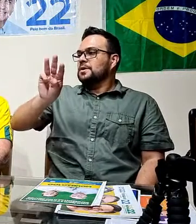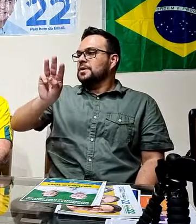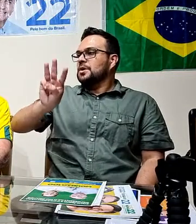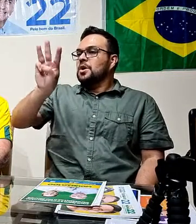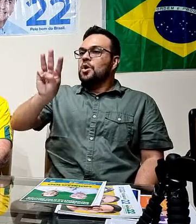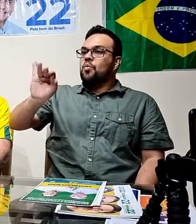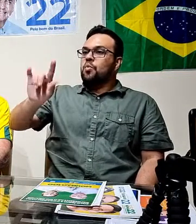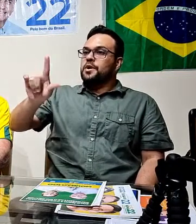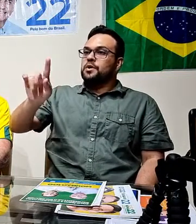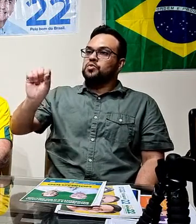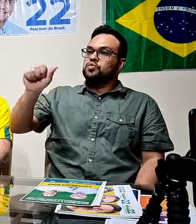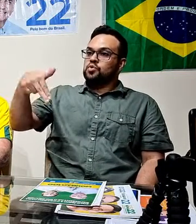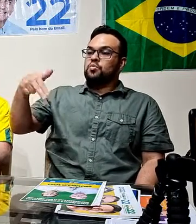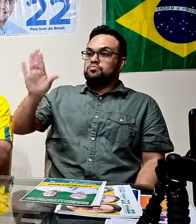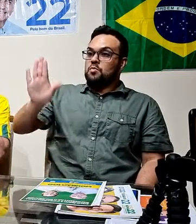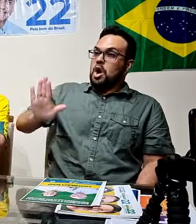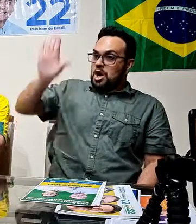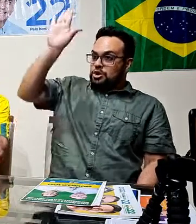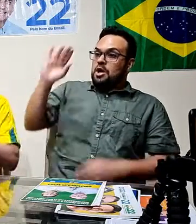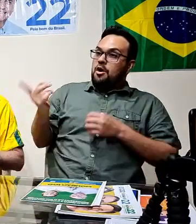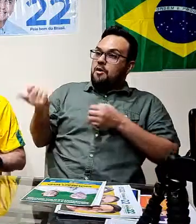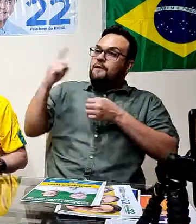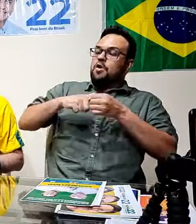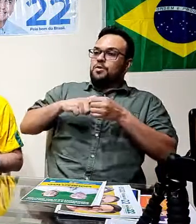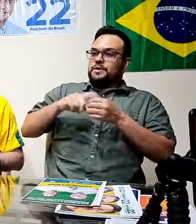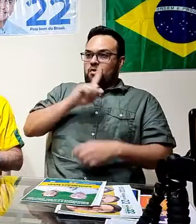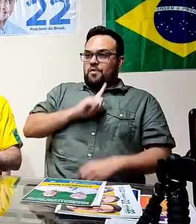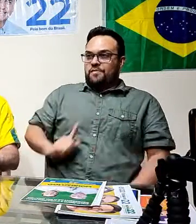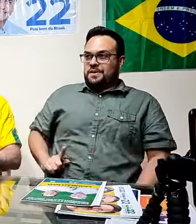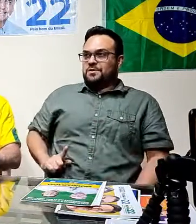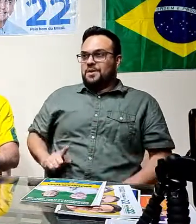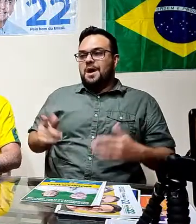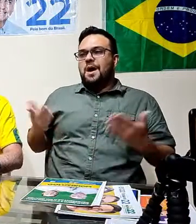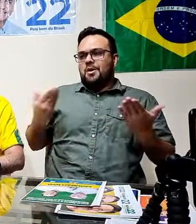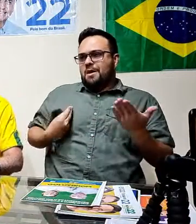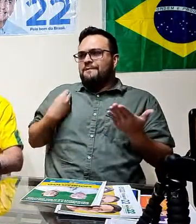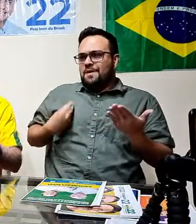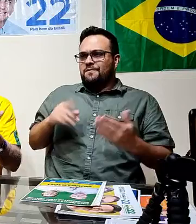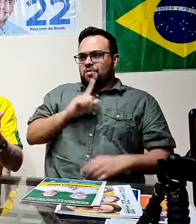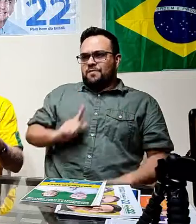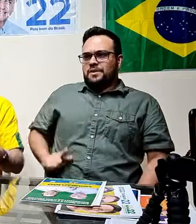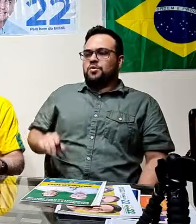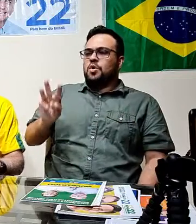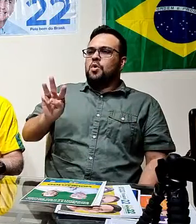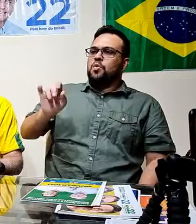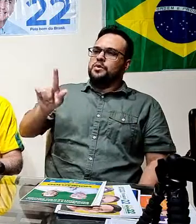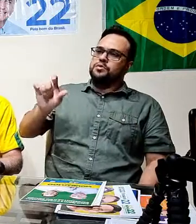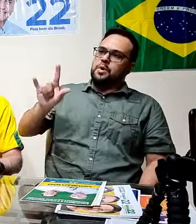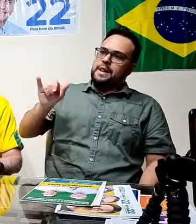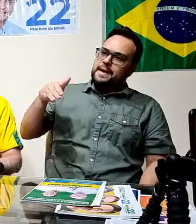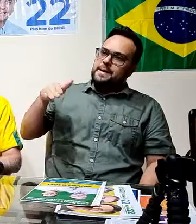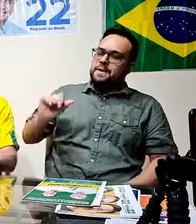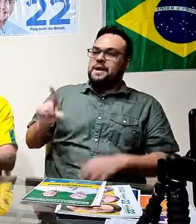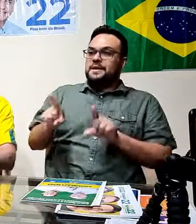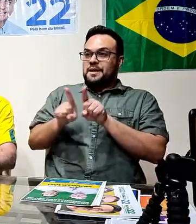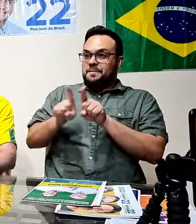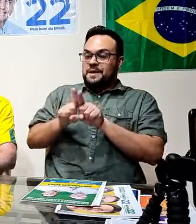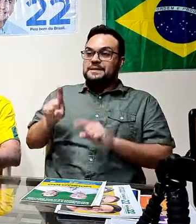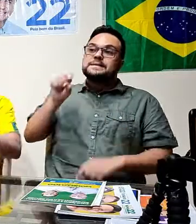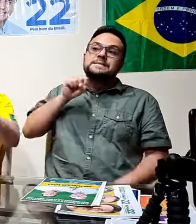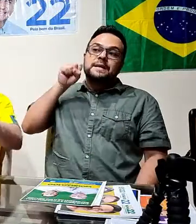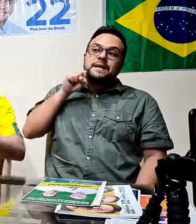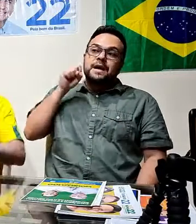Wilson vem candidato à reeleição, o atual governador Wilson Lima, e candidato ao Senado, o Coronel